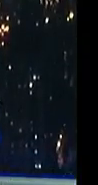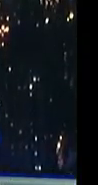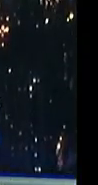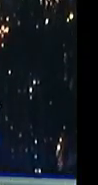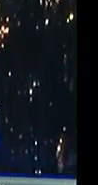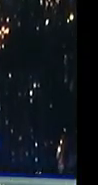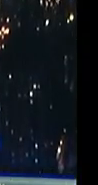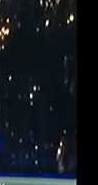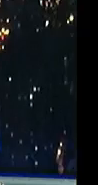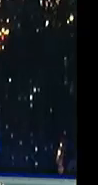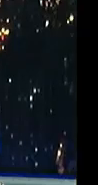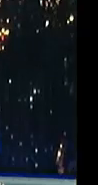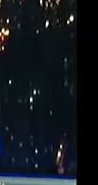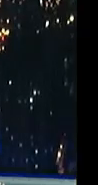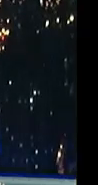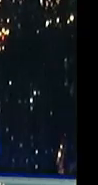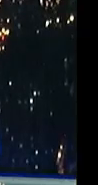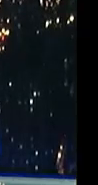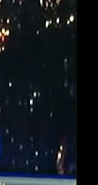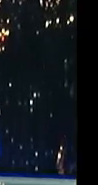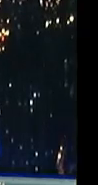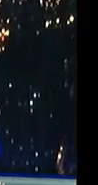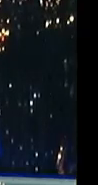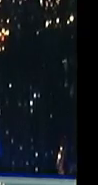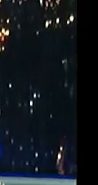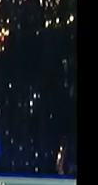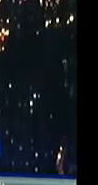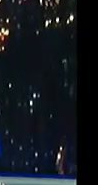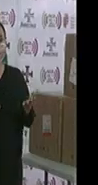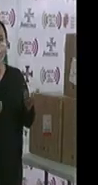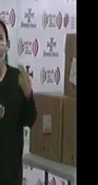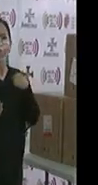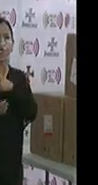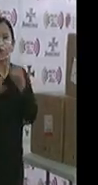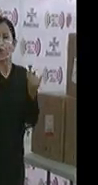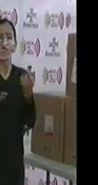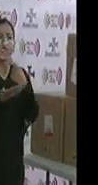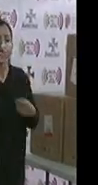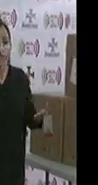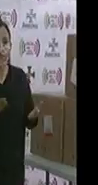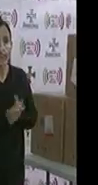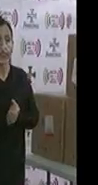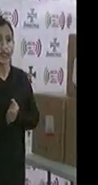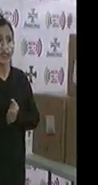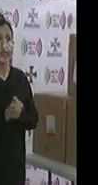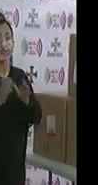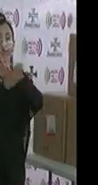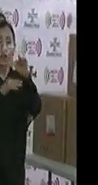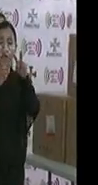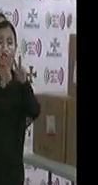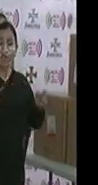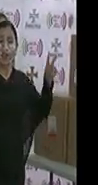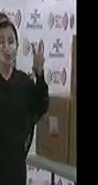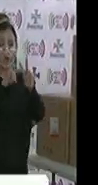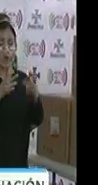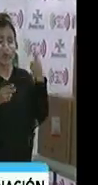campaña Demos de Corazón, para que estos barbijos sean destinados a este centro de aislamiento. Siguiendo lo que es los valores que nosotros